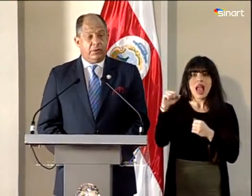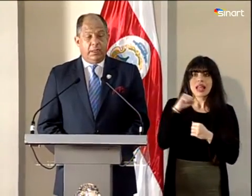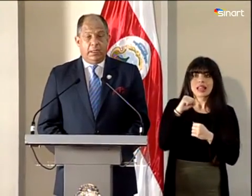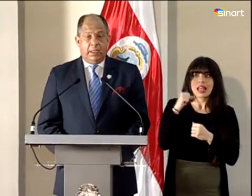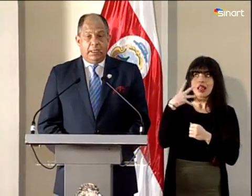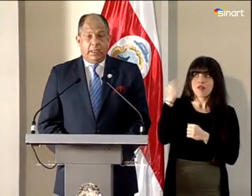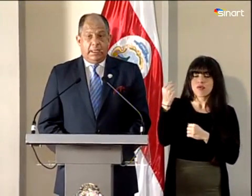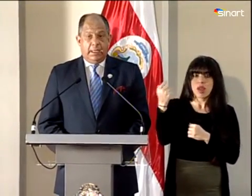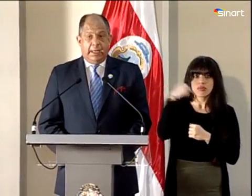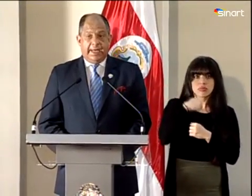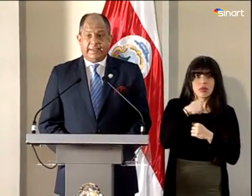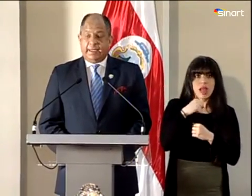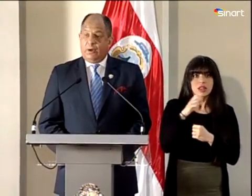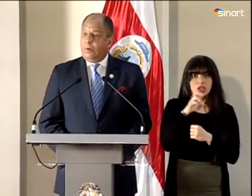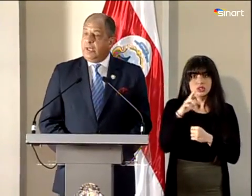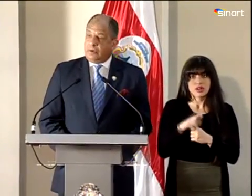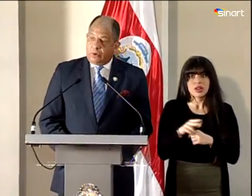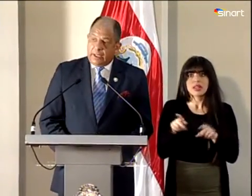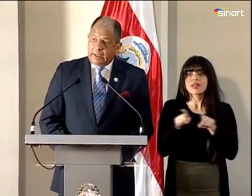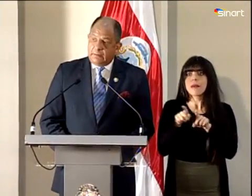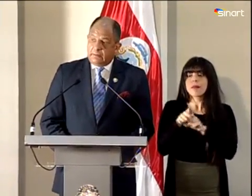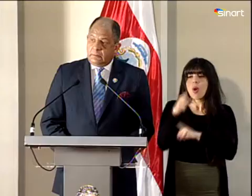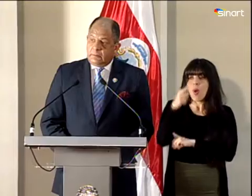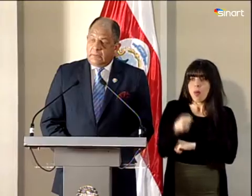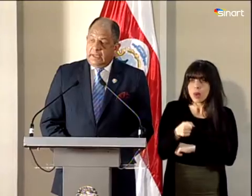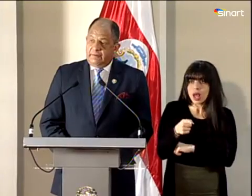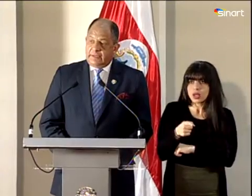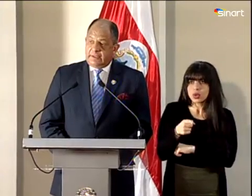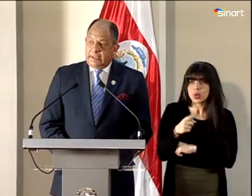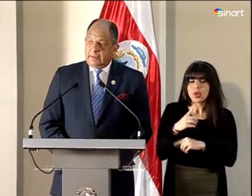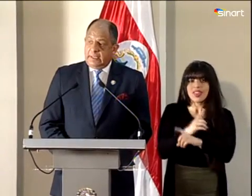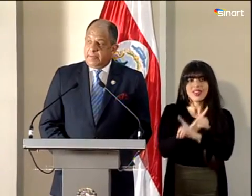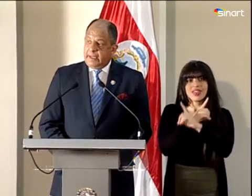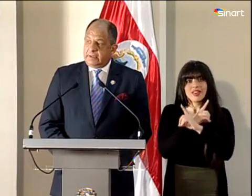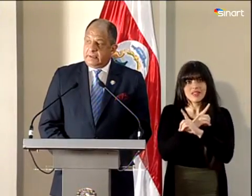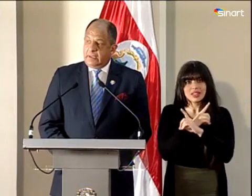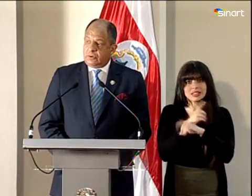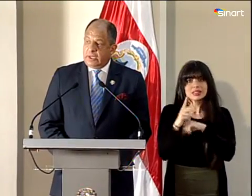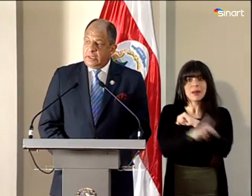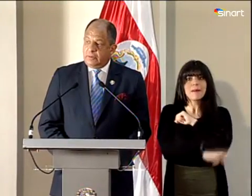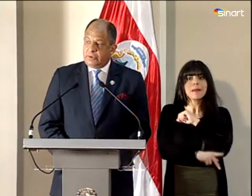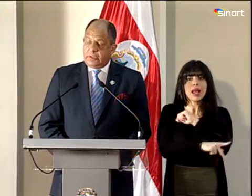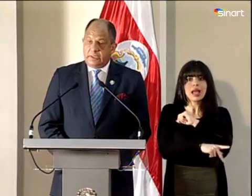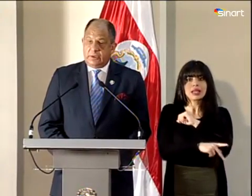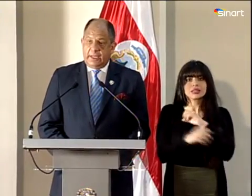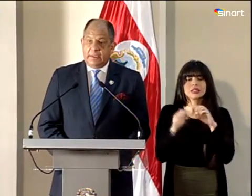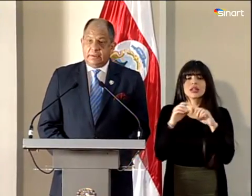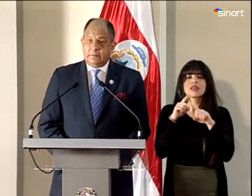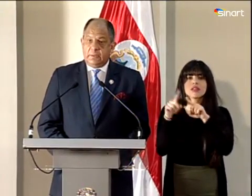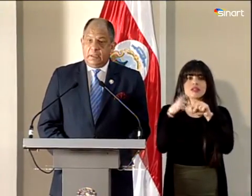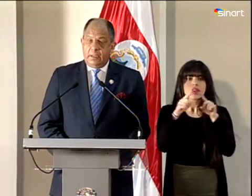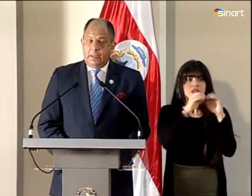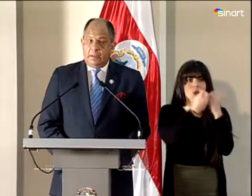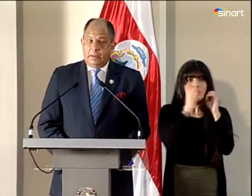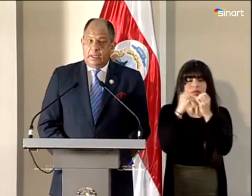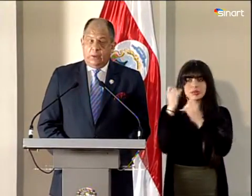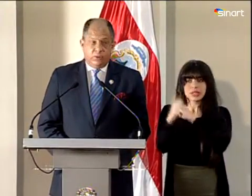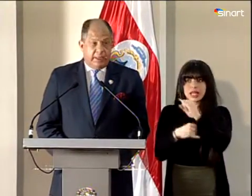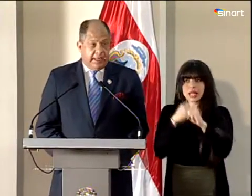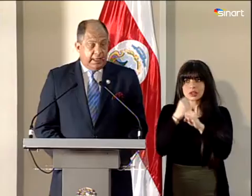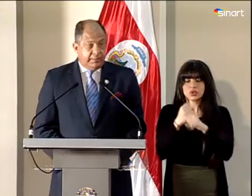exterior y hace obligatoria la defensa del país en los organismos internacionales,